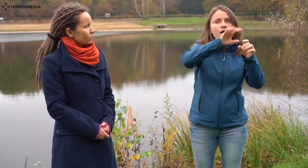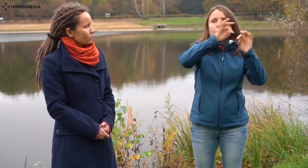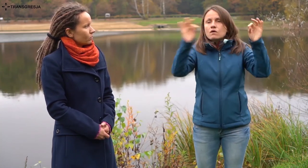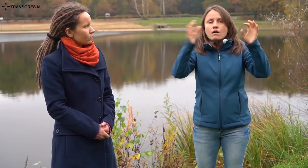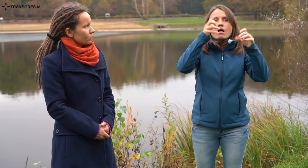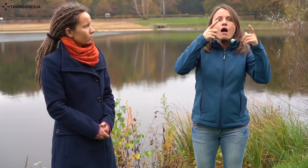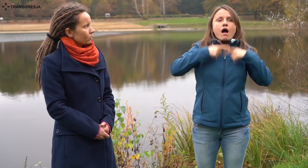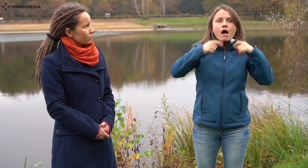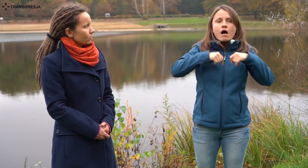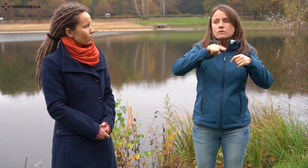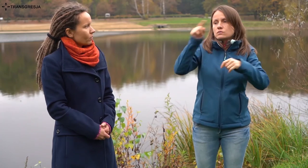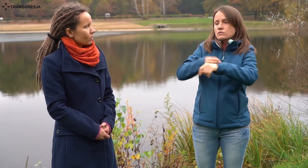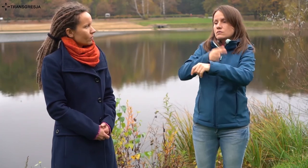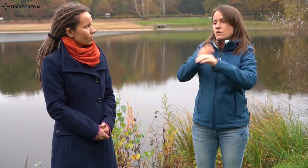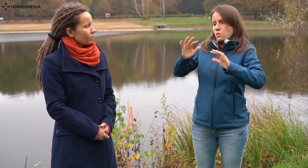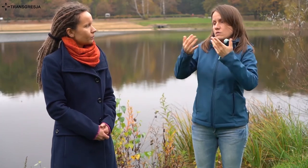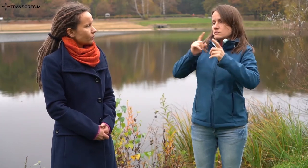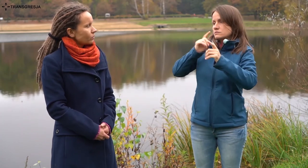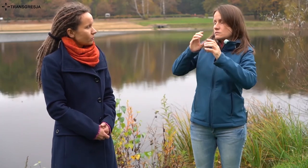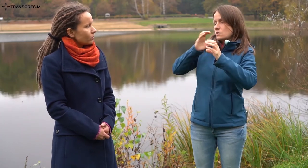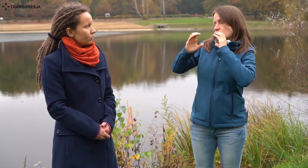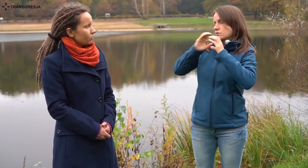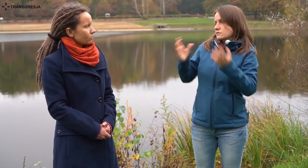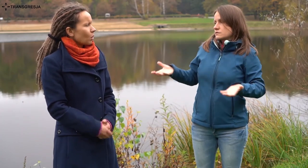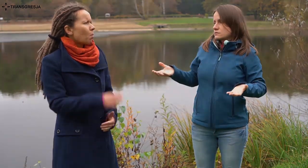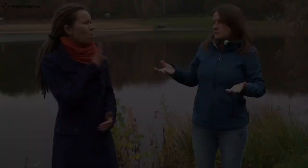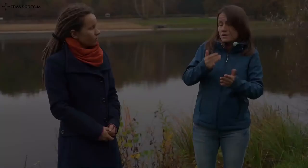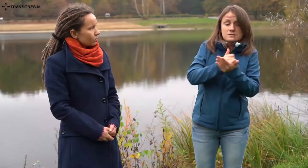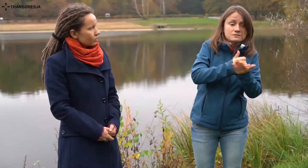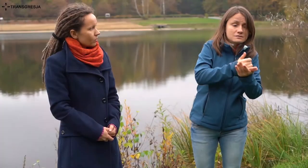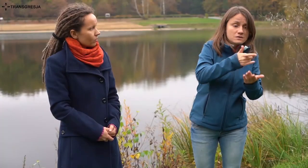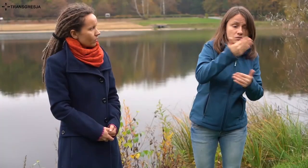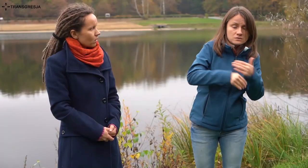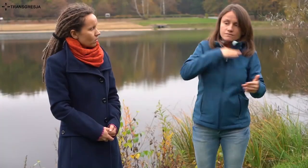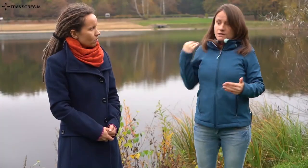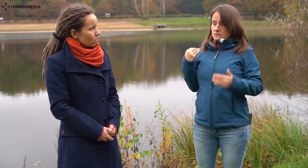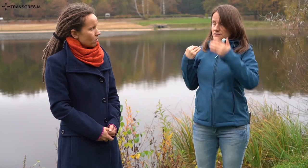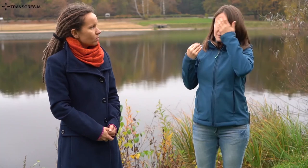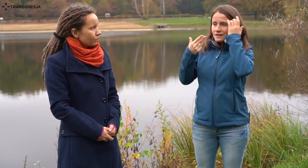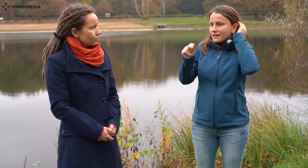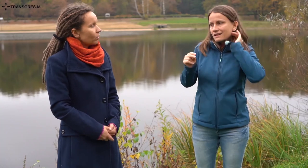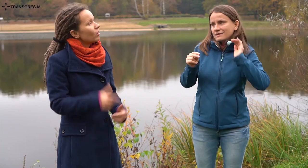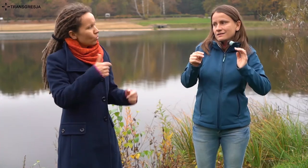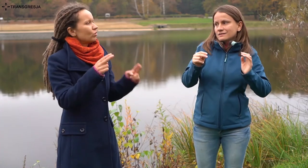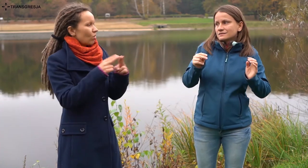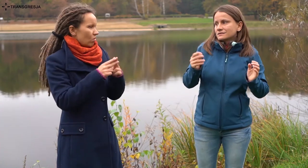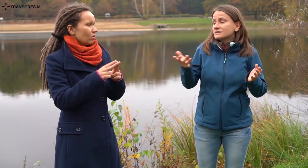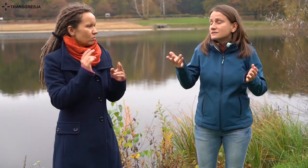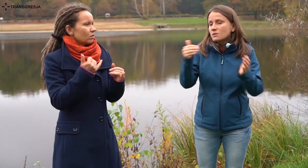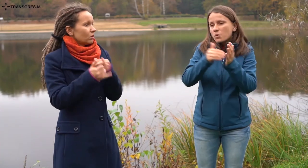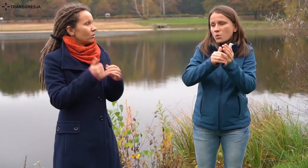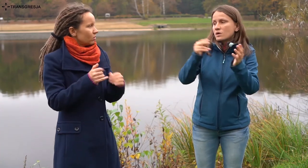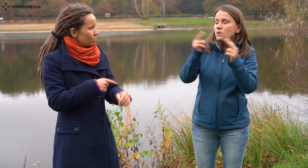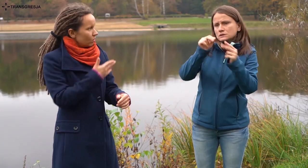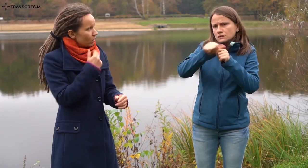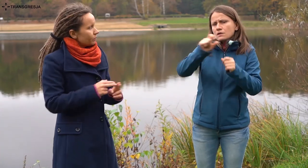jak różne osoby migają, wtedy uczy się od nich i jest jej wtedy dużo łatwiej. A jeśli tylko ktoś pójdzie na kurs, to nie wystarczy.